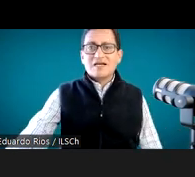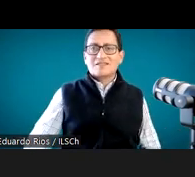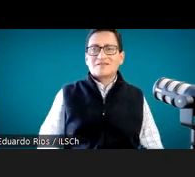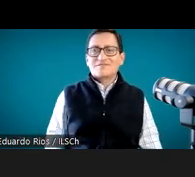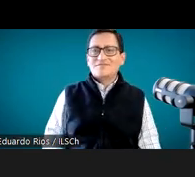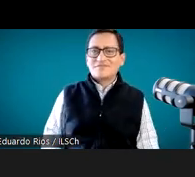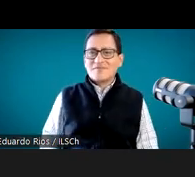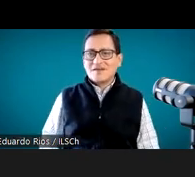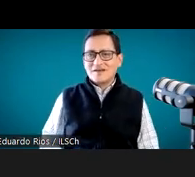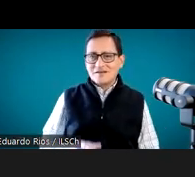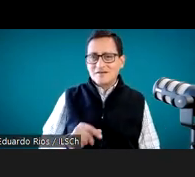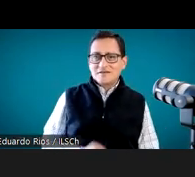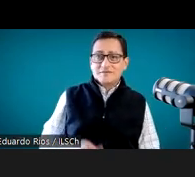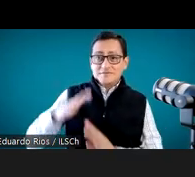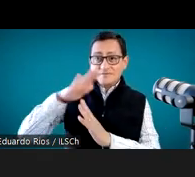durante las clases.